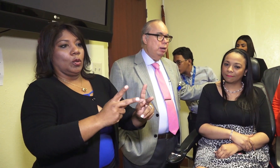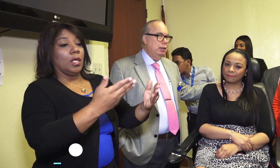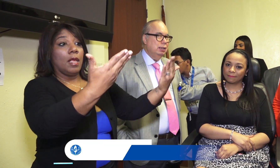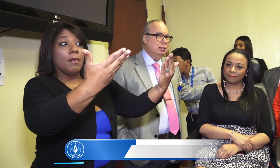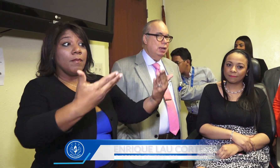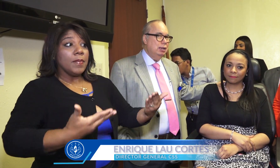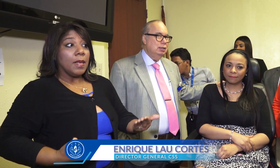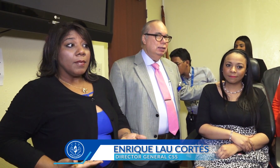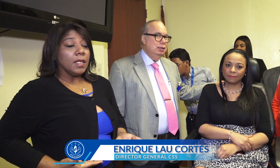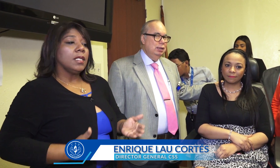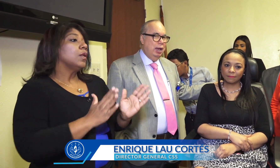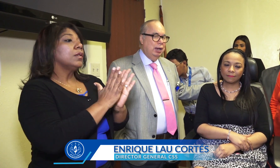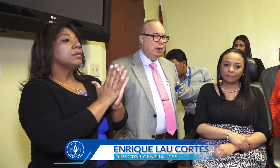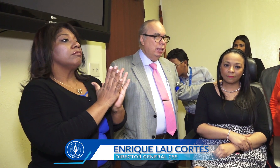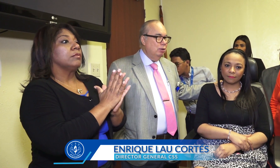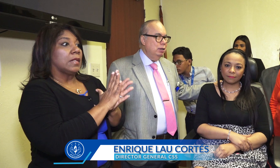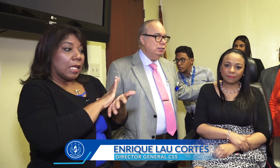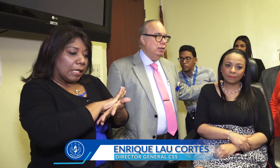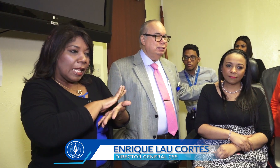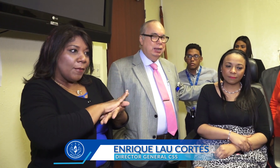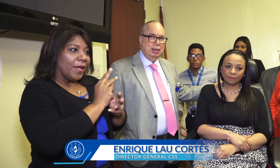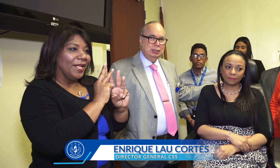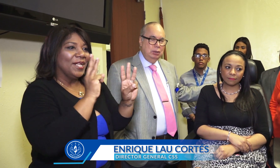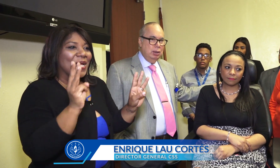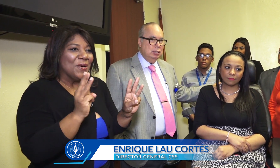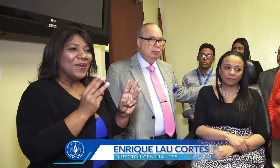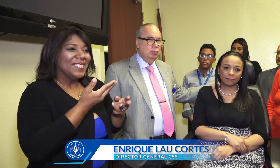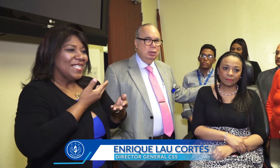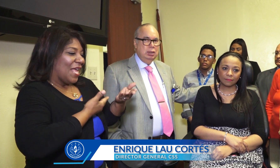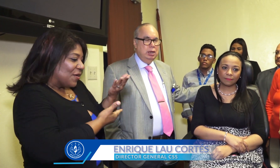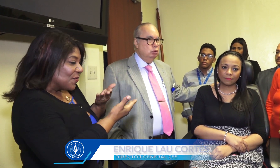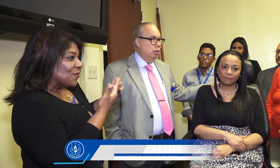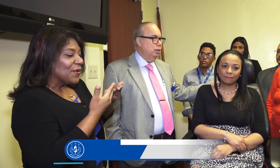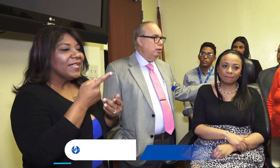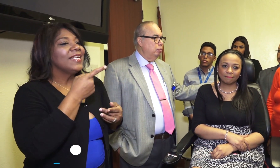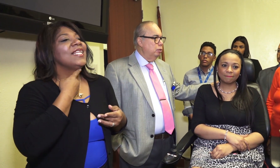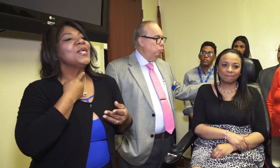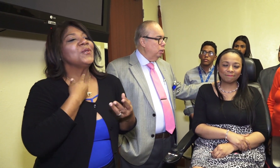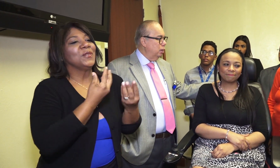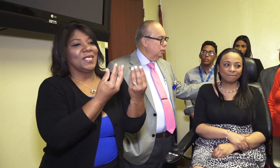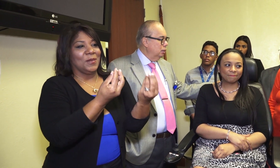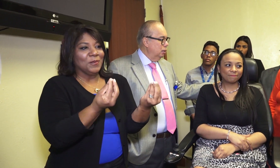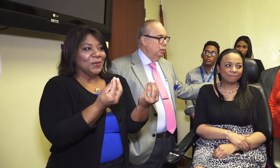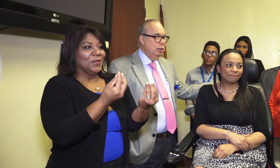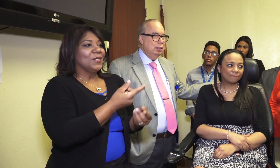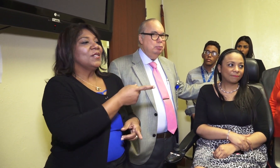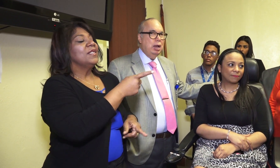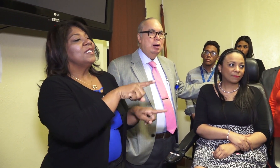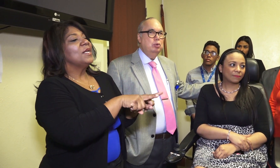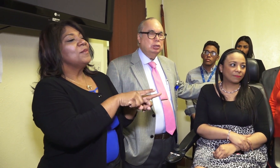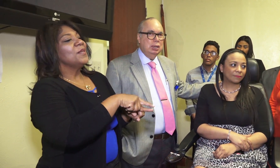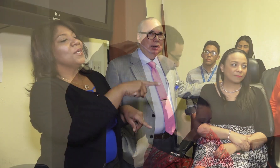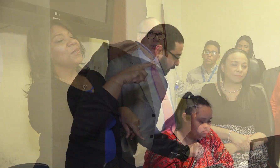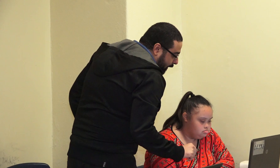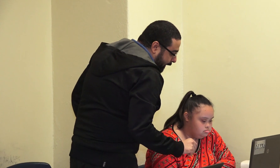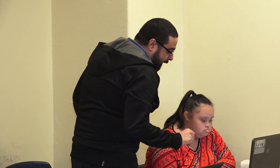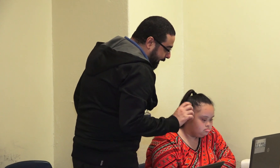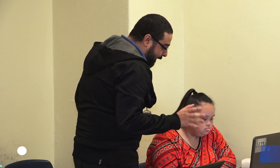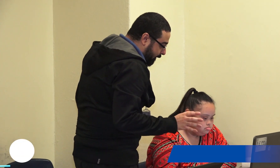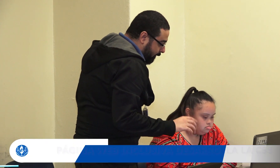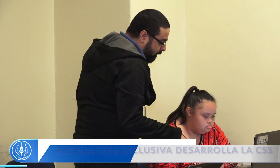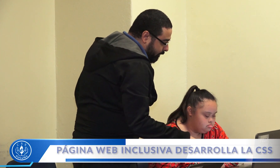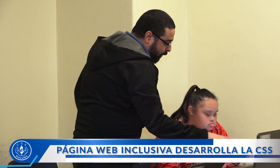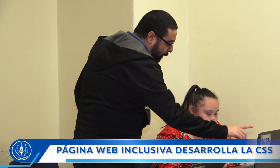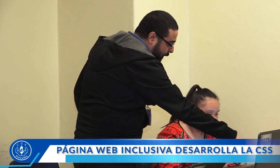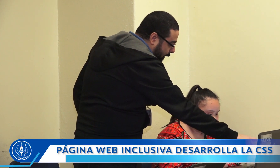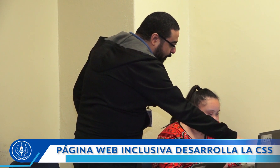espero que esta página sea agradable, sea interactiva y que ustedes también puedan aportar las